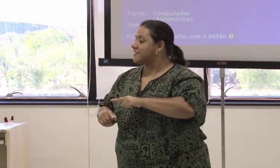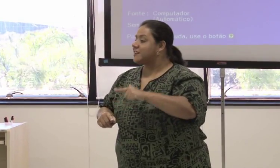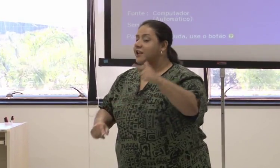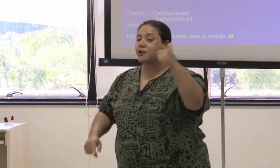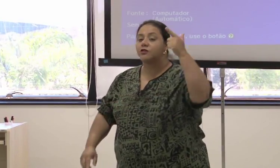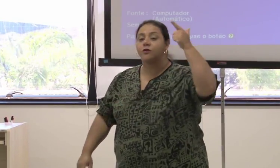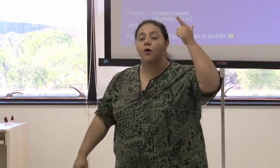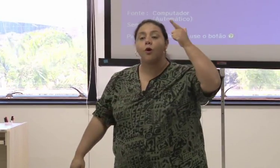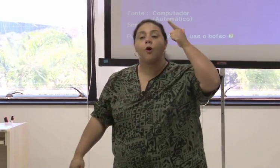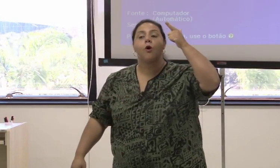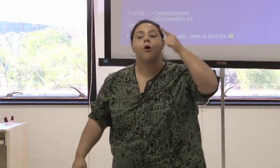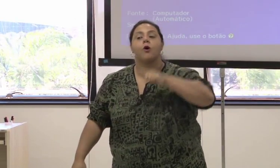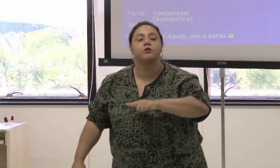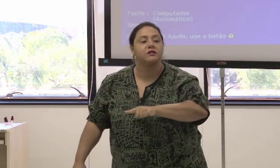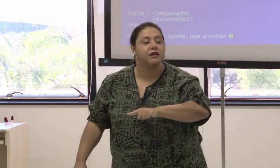que isso? Consegui.